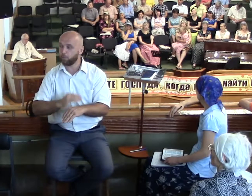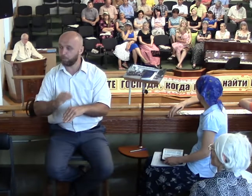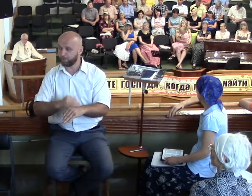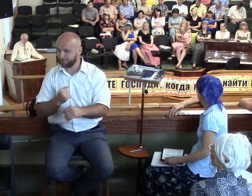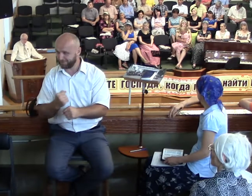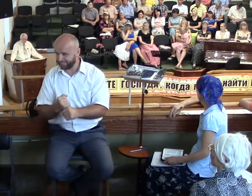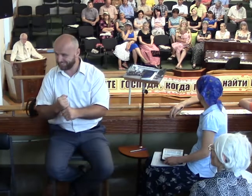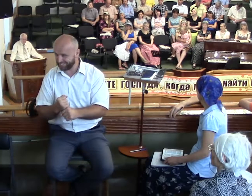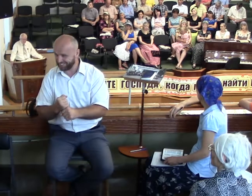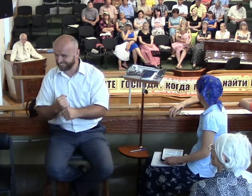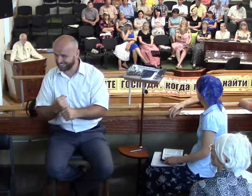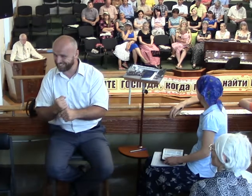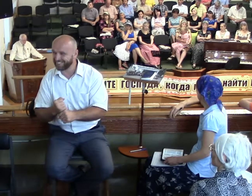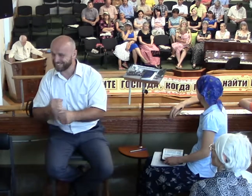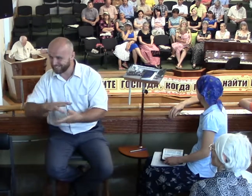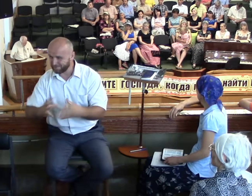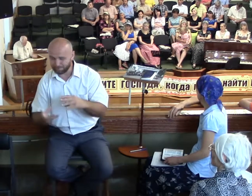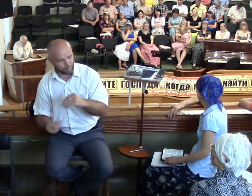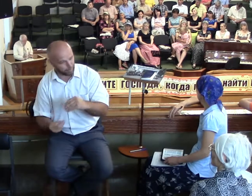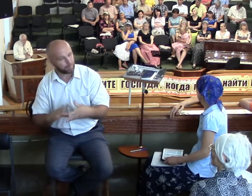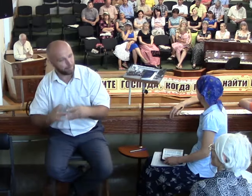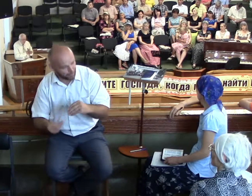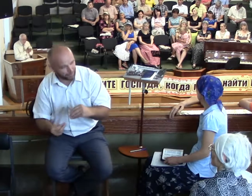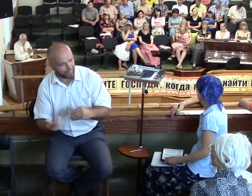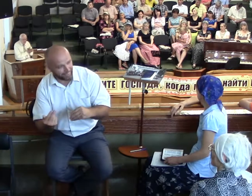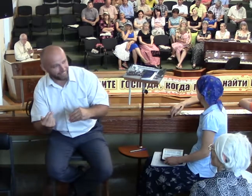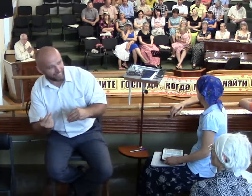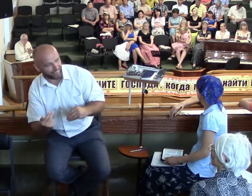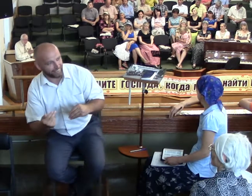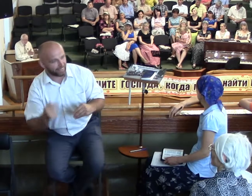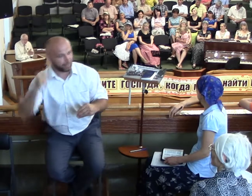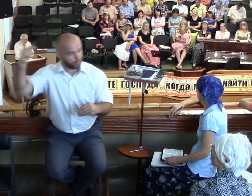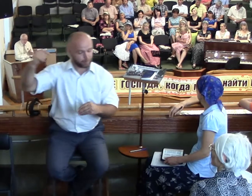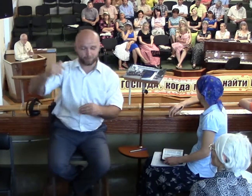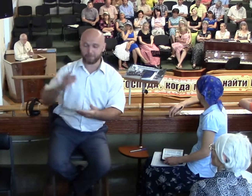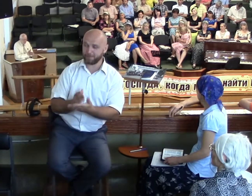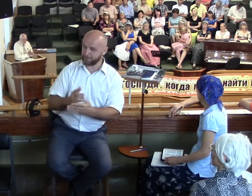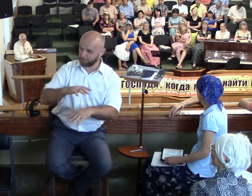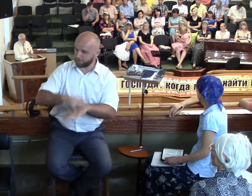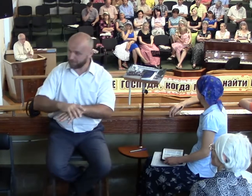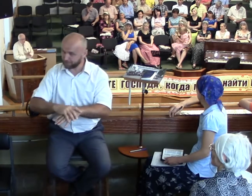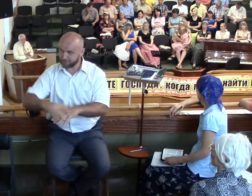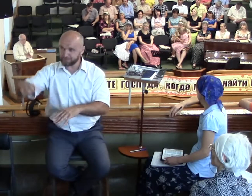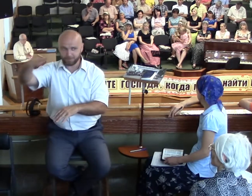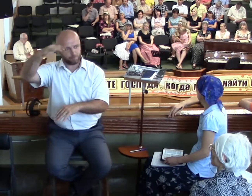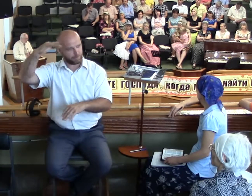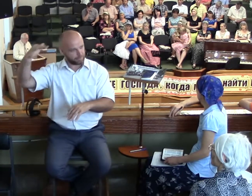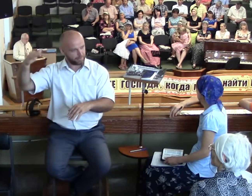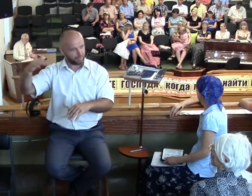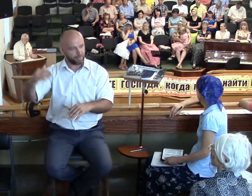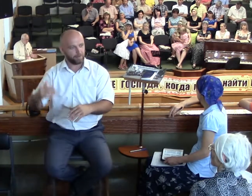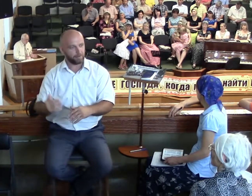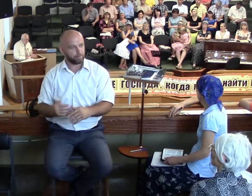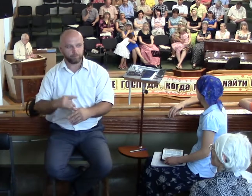тоже живут в переживаниях. Собрали все, что только могли, вложили, вот там пообещали. А он взял и пропал, он взял и